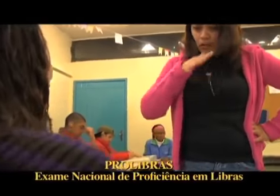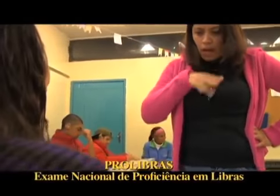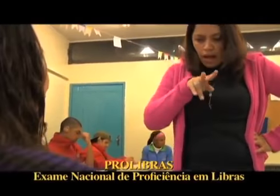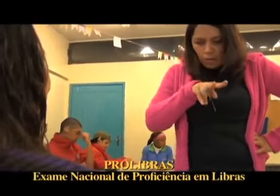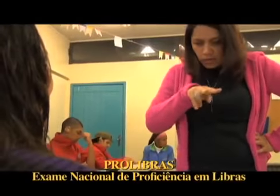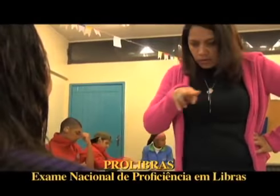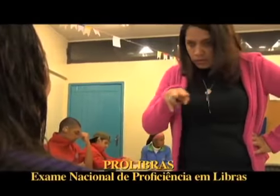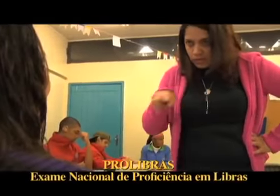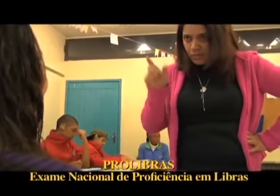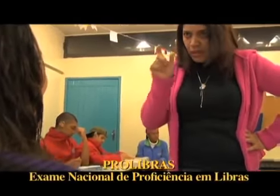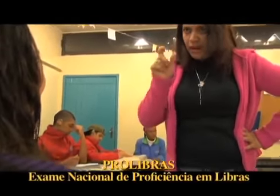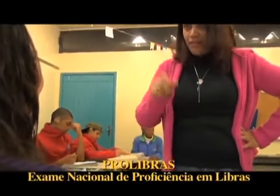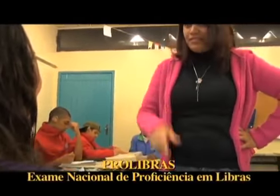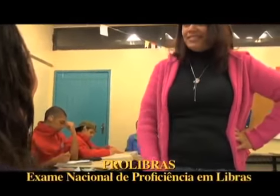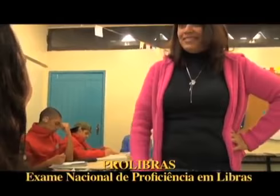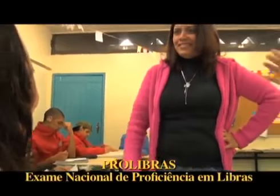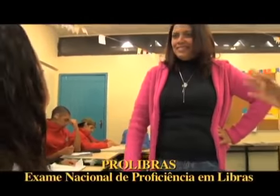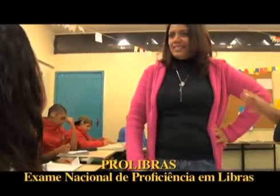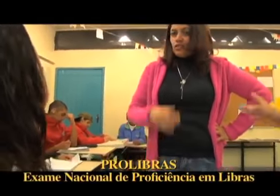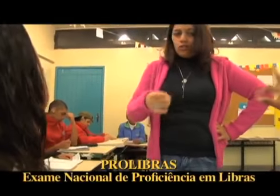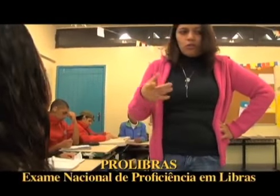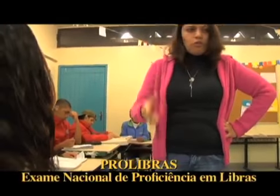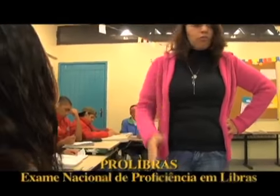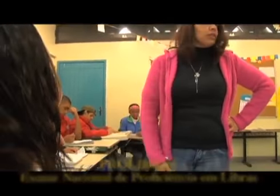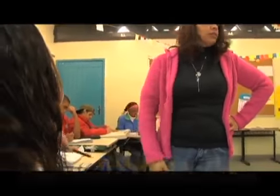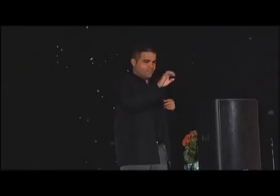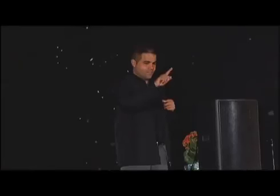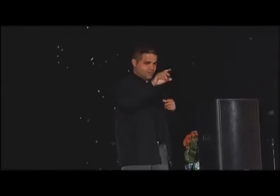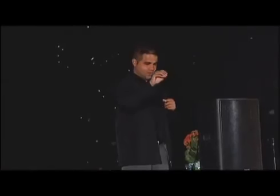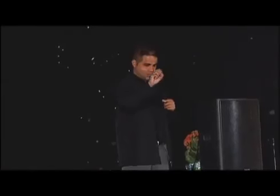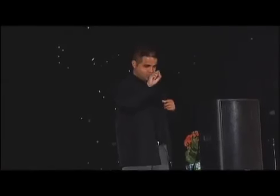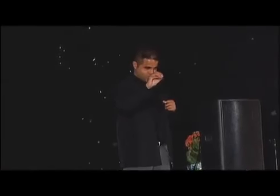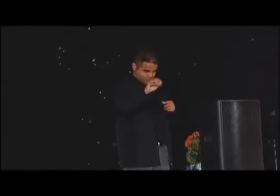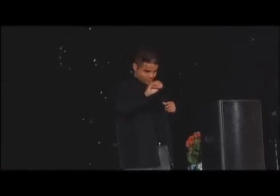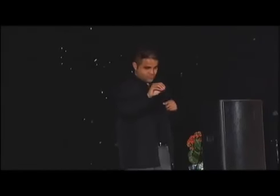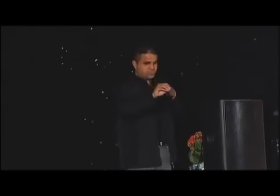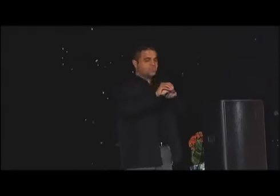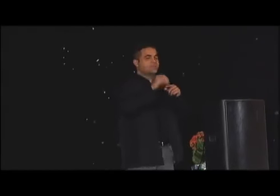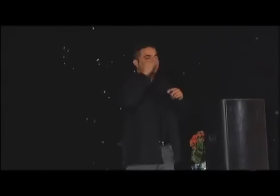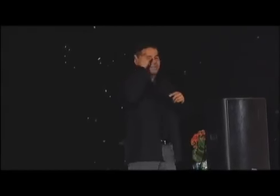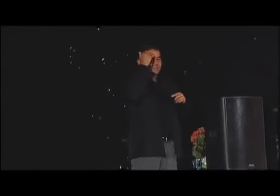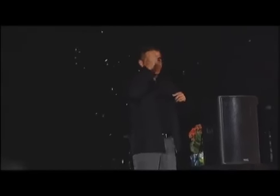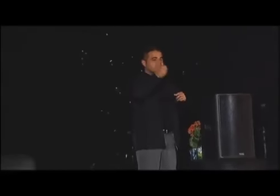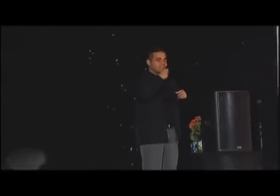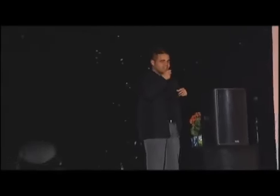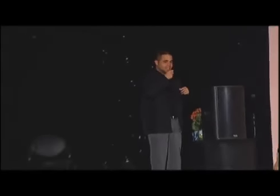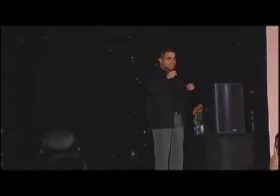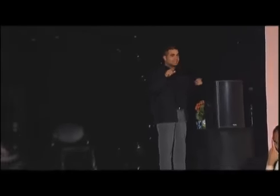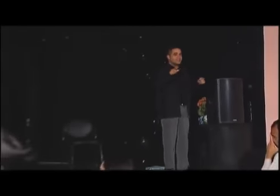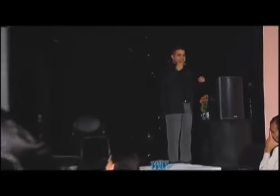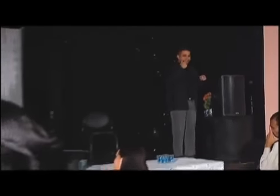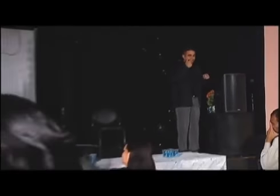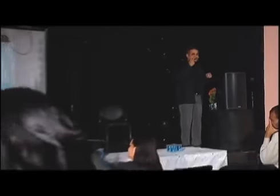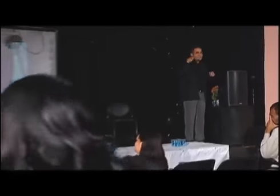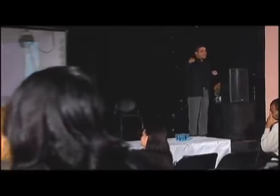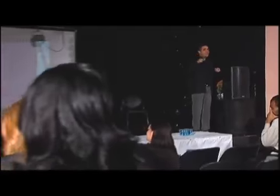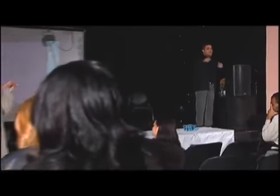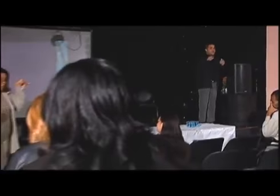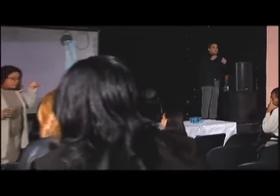o Exame Nacional de Proficiência em Libras. É uma prova de certificação para os profissionais realizada uma vez por